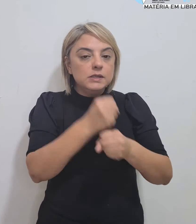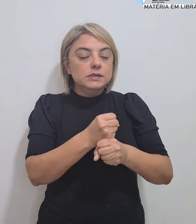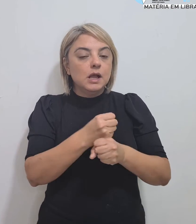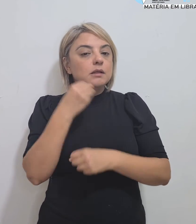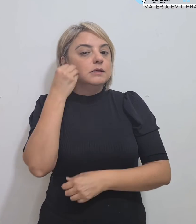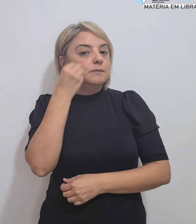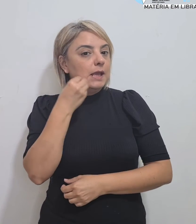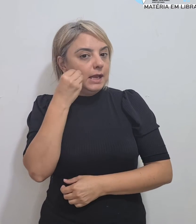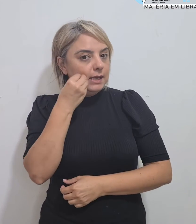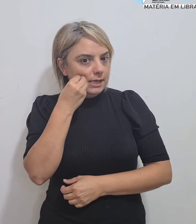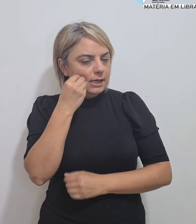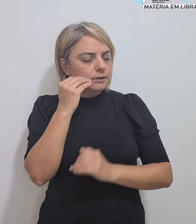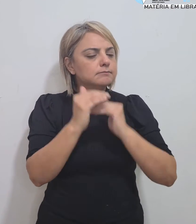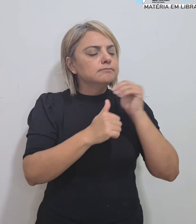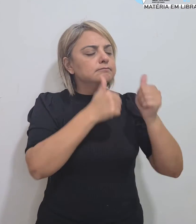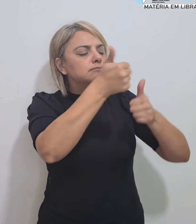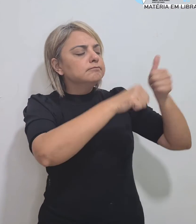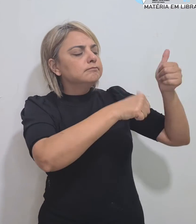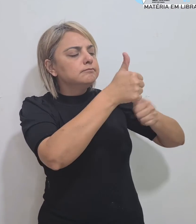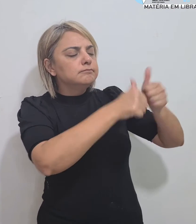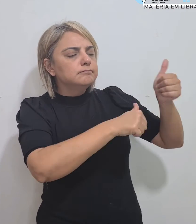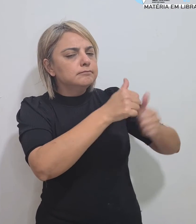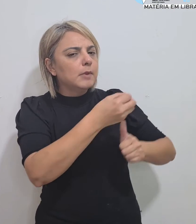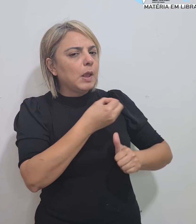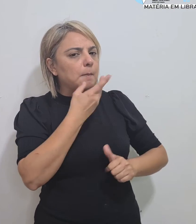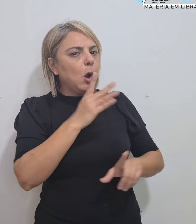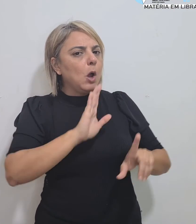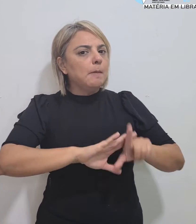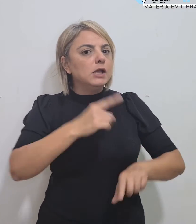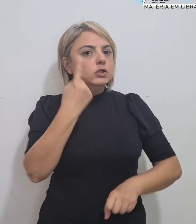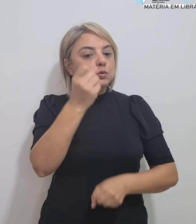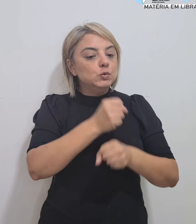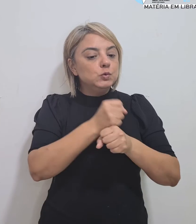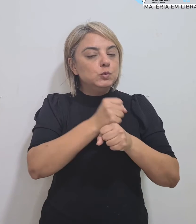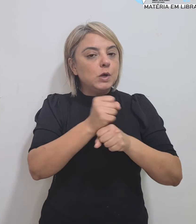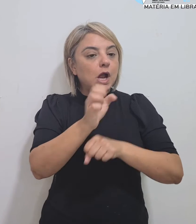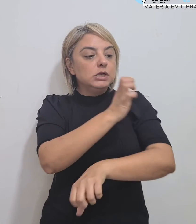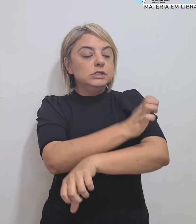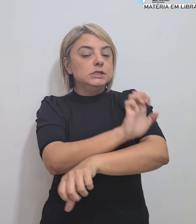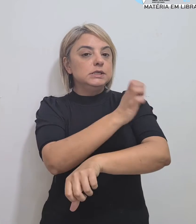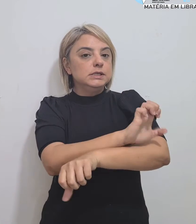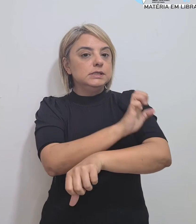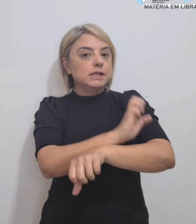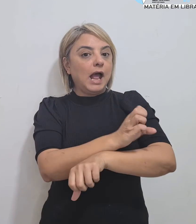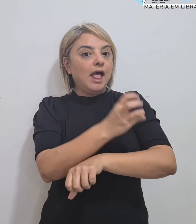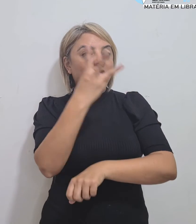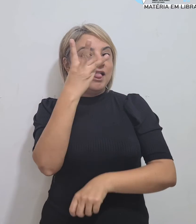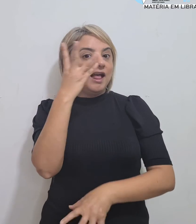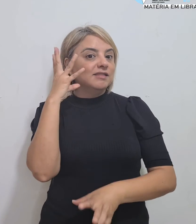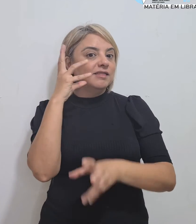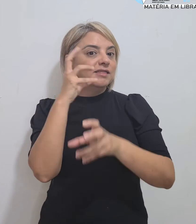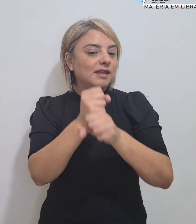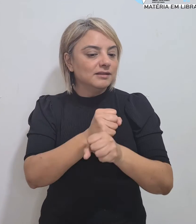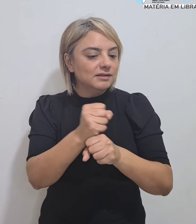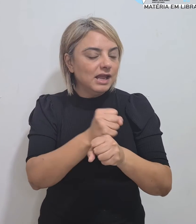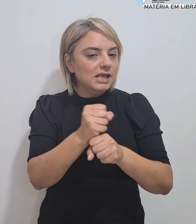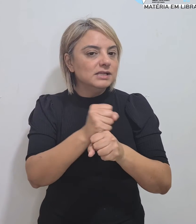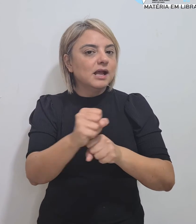vínculo de experiência com desempenho satisfatório e mais um ano em estágio probatório, perfazendo três anos para